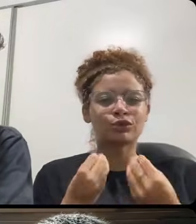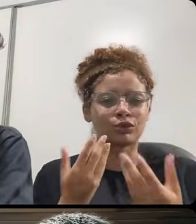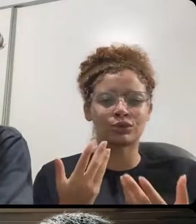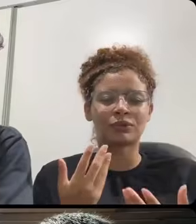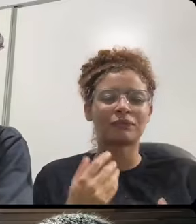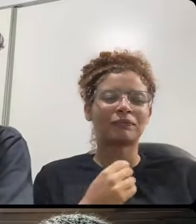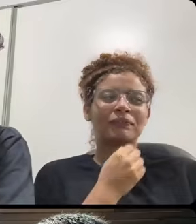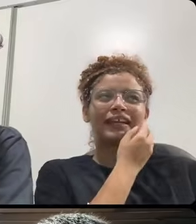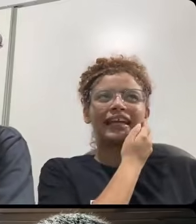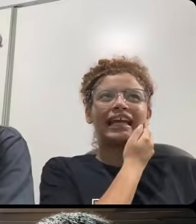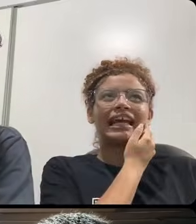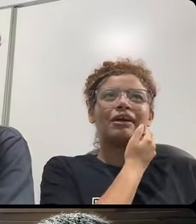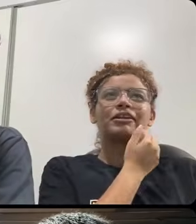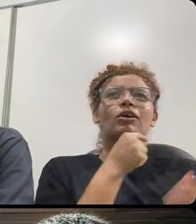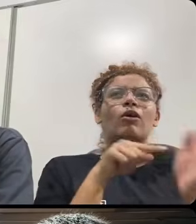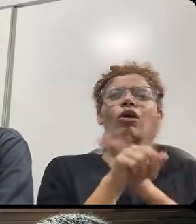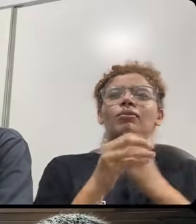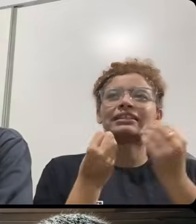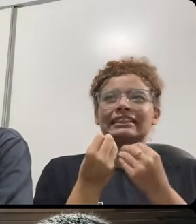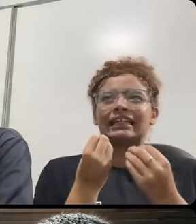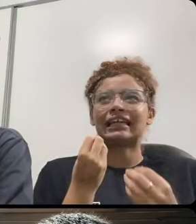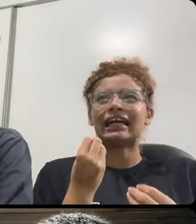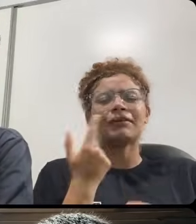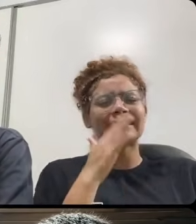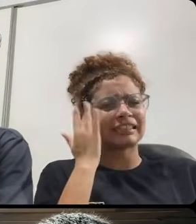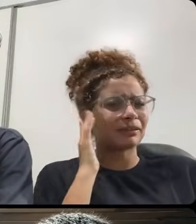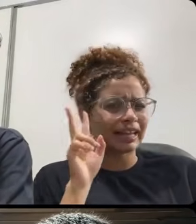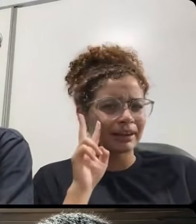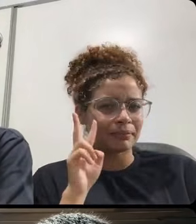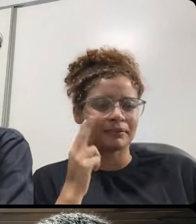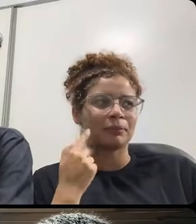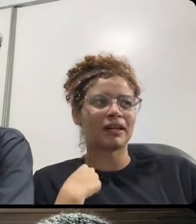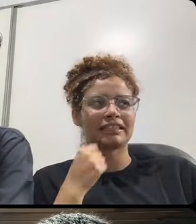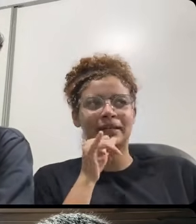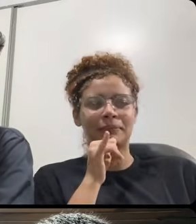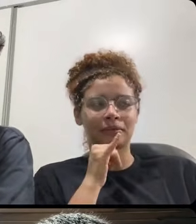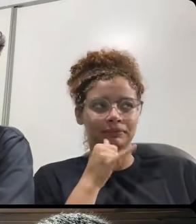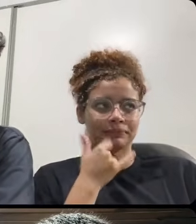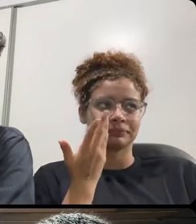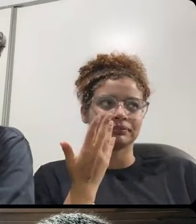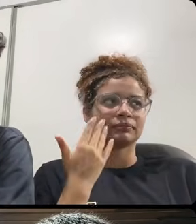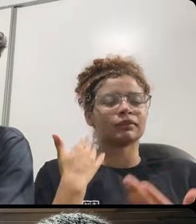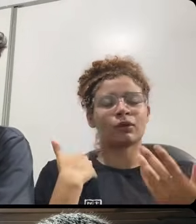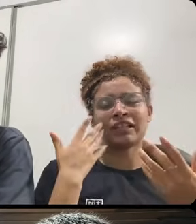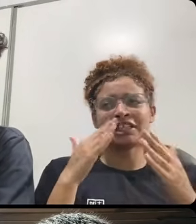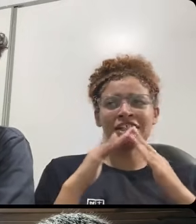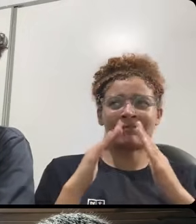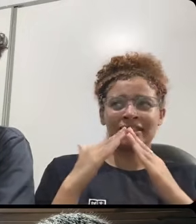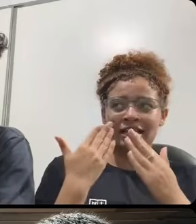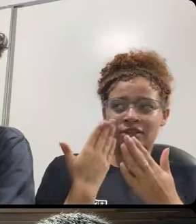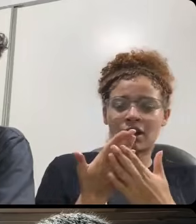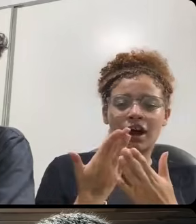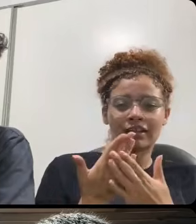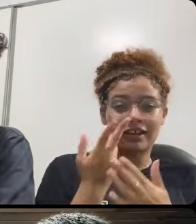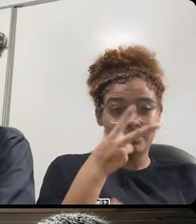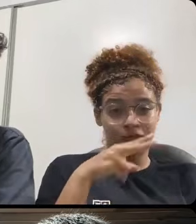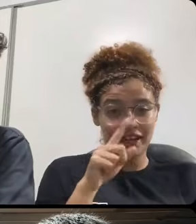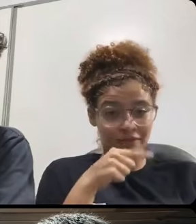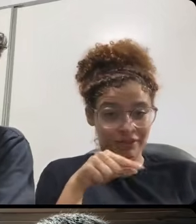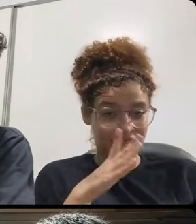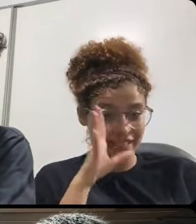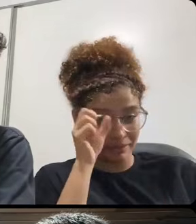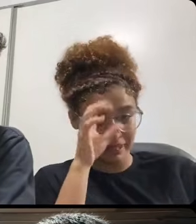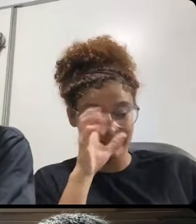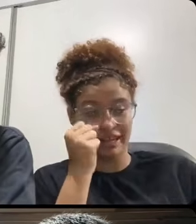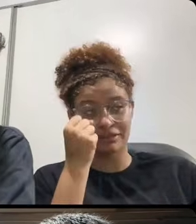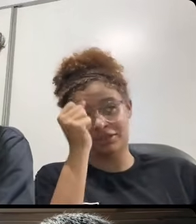tinha um futuro? Eu perguntei, como assim? Ele, você não lembra? Por exemplo, quando a gente estava na escola, eu